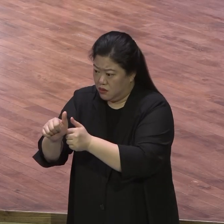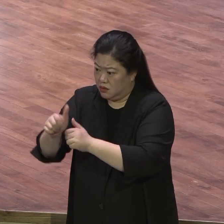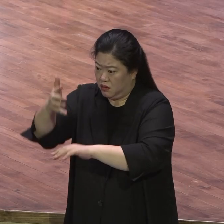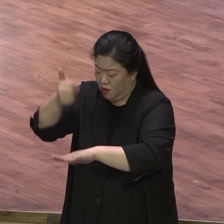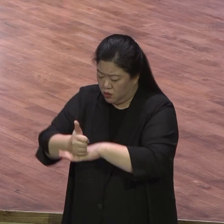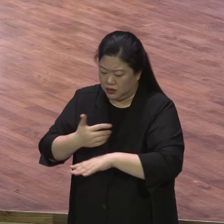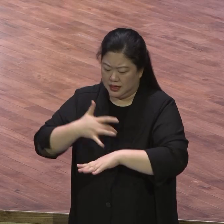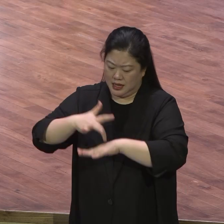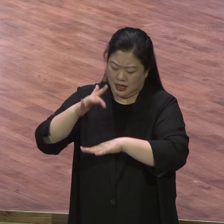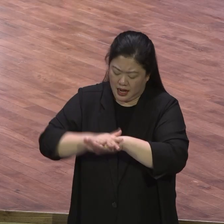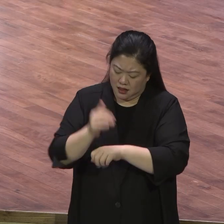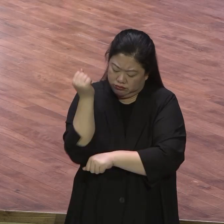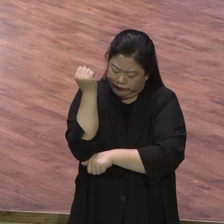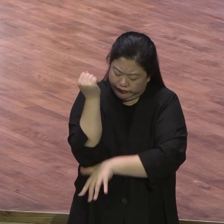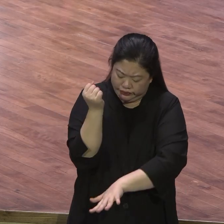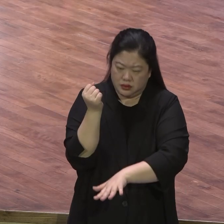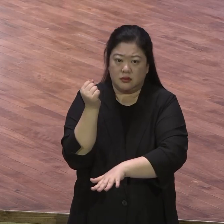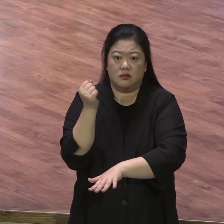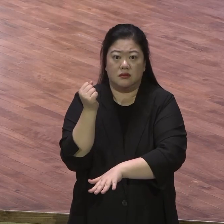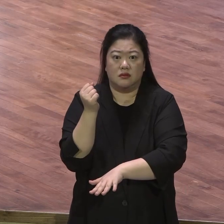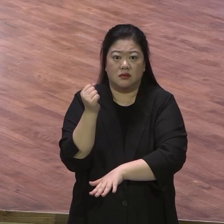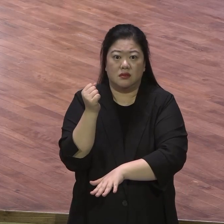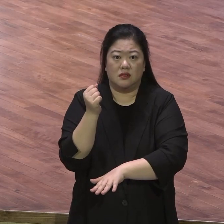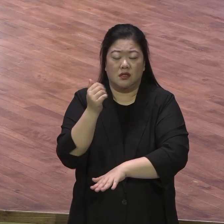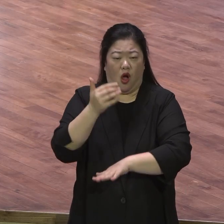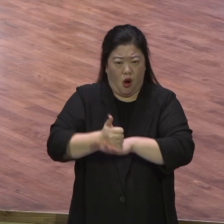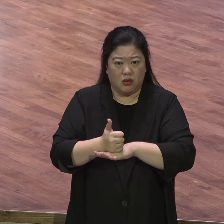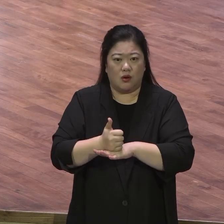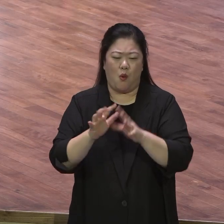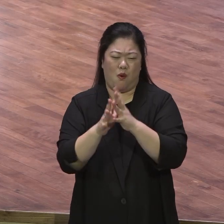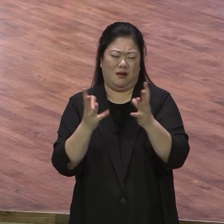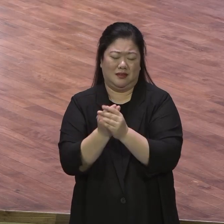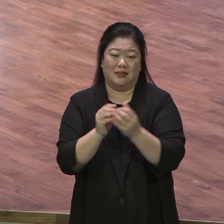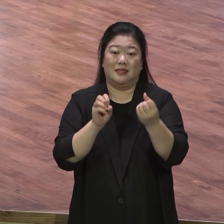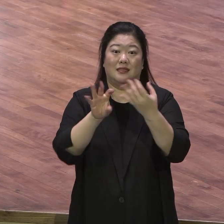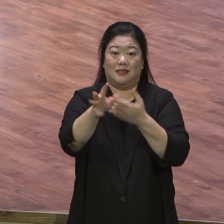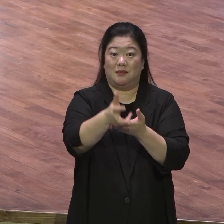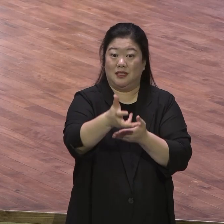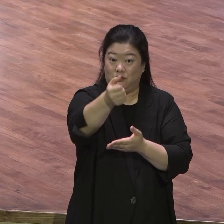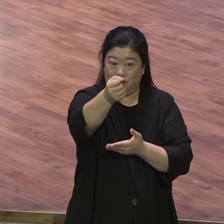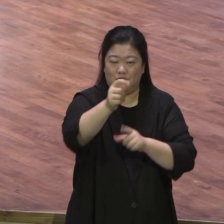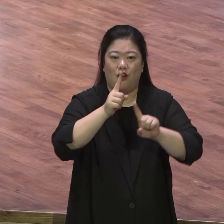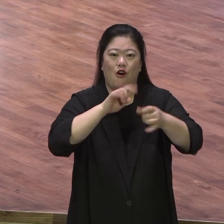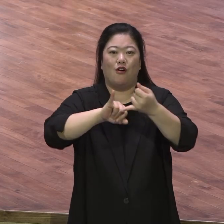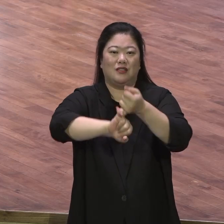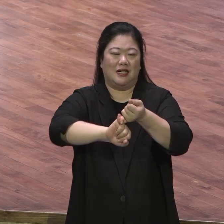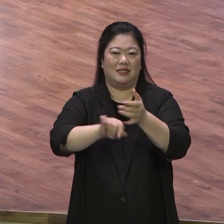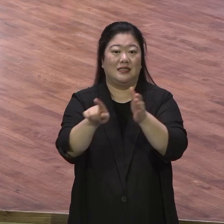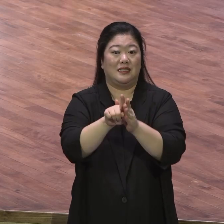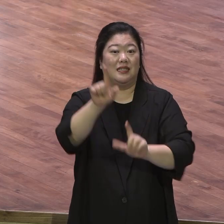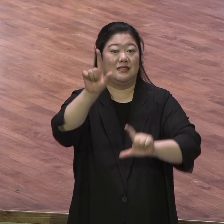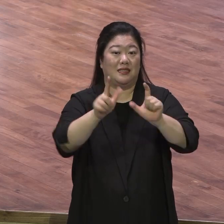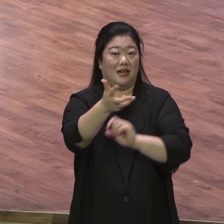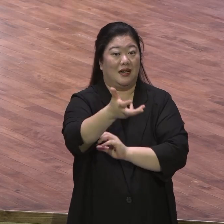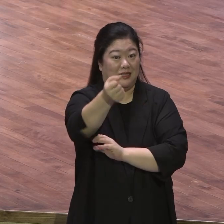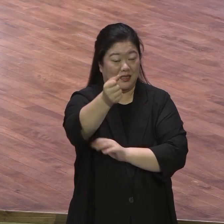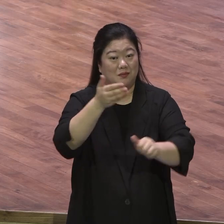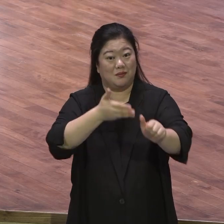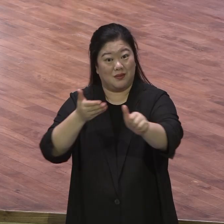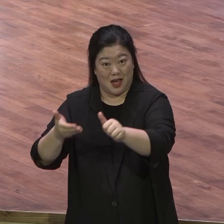체질이 되더라고요 그래서 절대 응답의 자유로 나가는 정말 은약 신앙인들 다 되시기를 제문하고